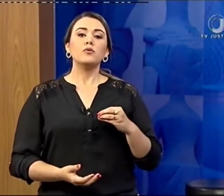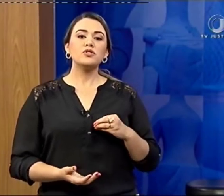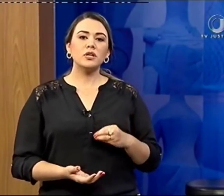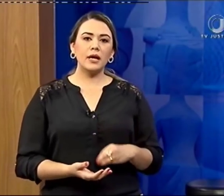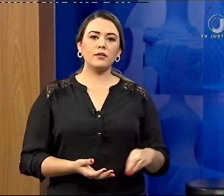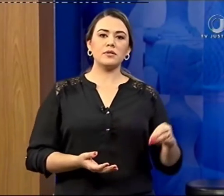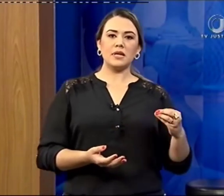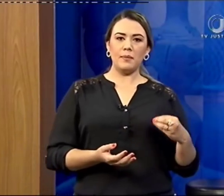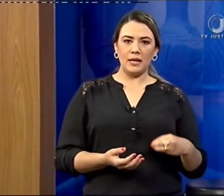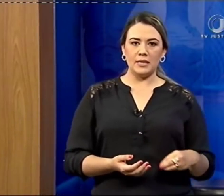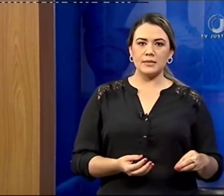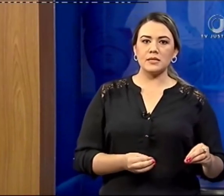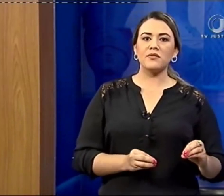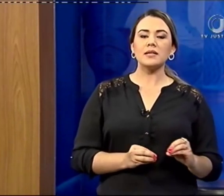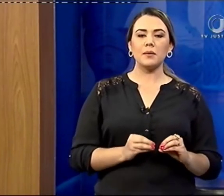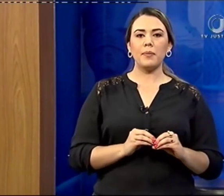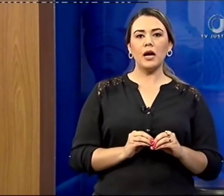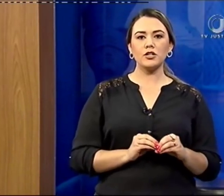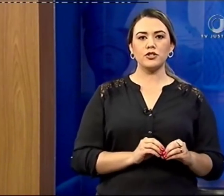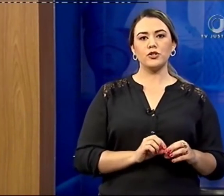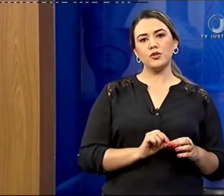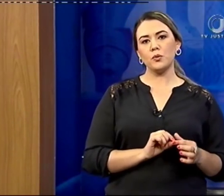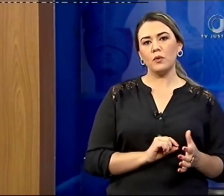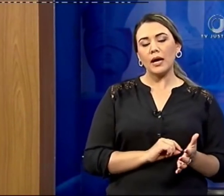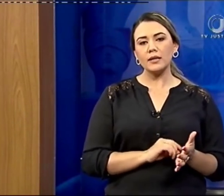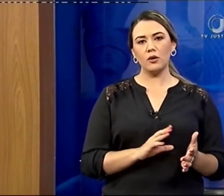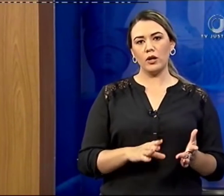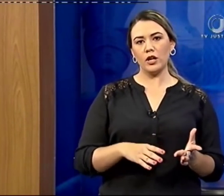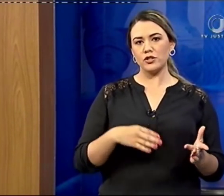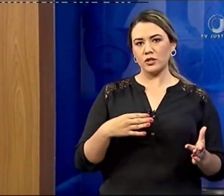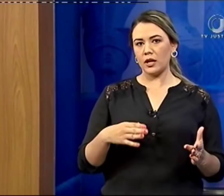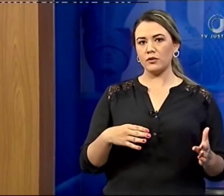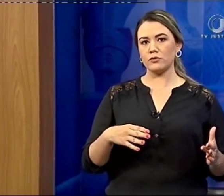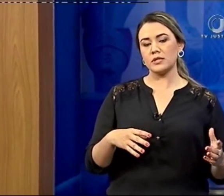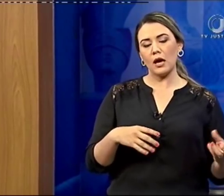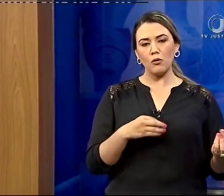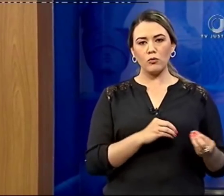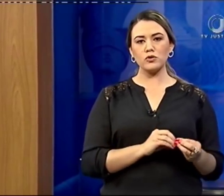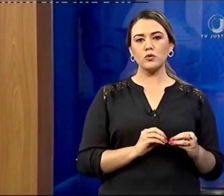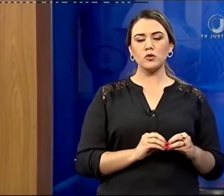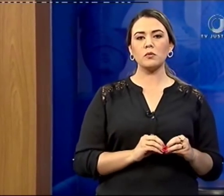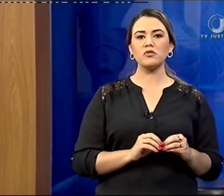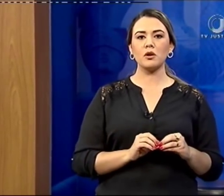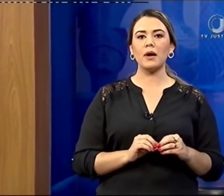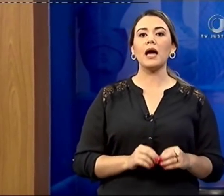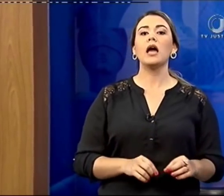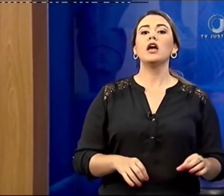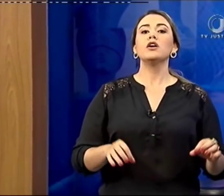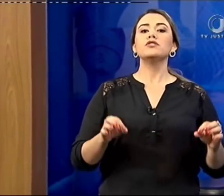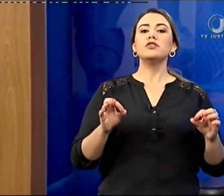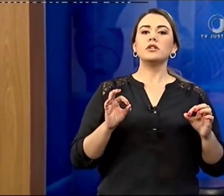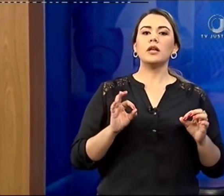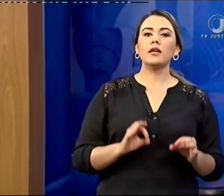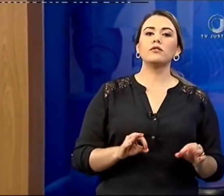Os direitos trabalhistas fazem parte de uma categoria de direitos que alguns costumam chamar de